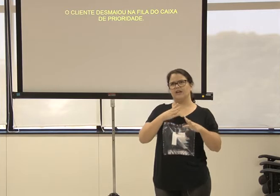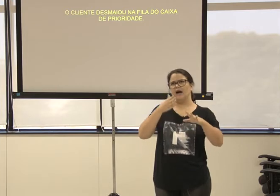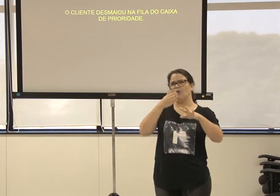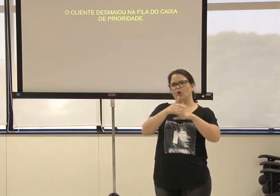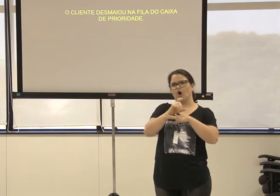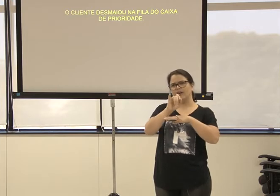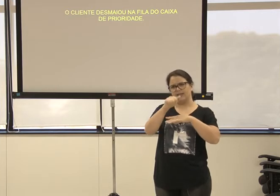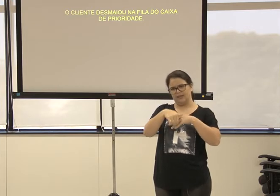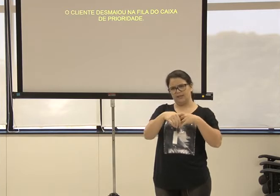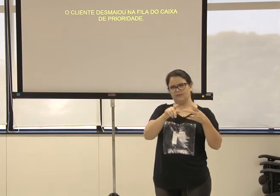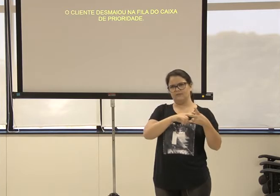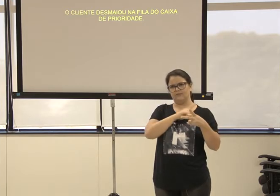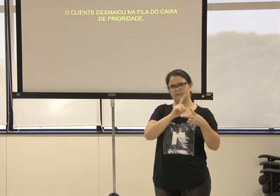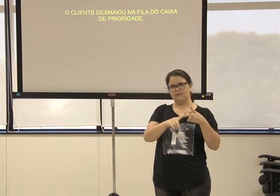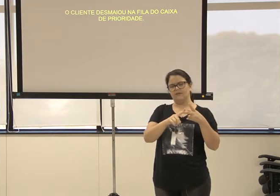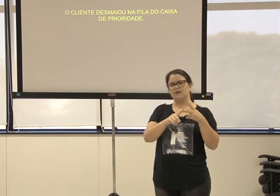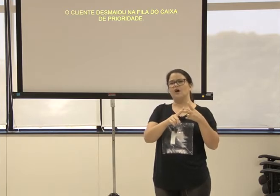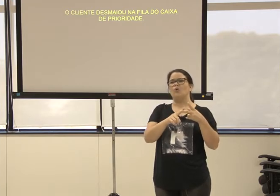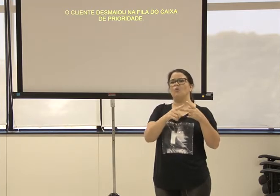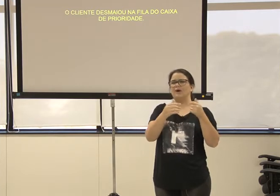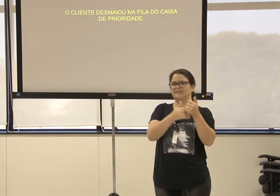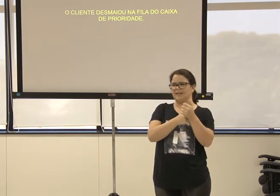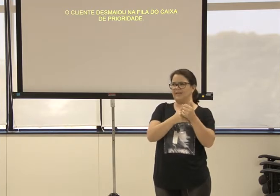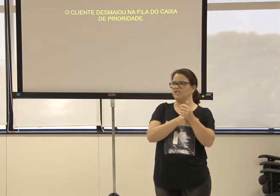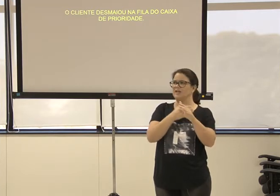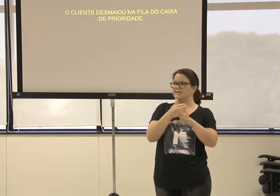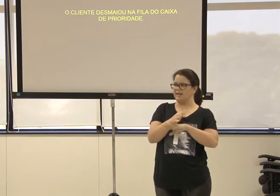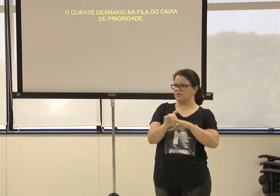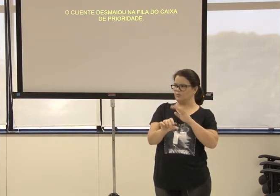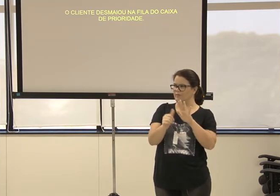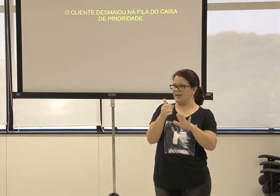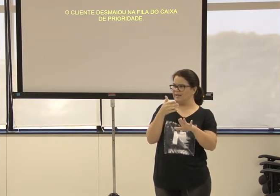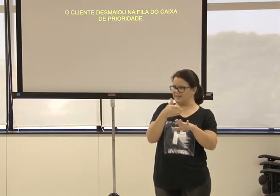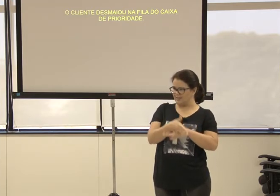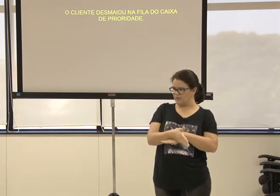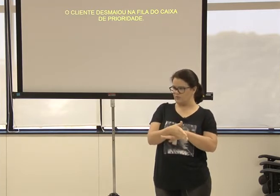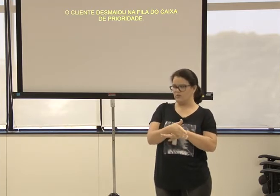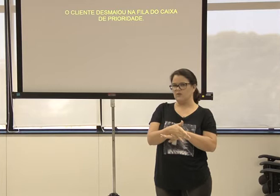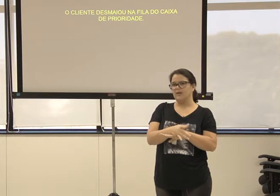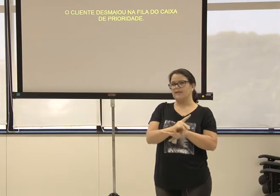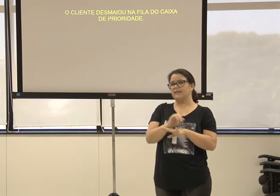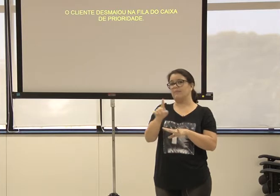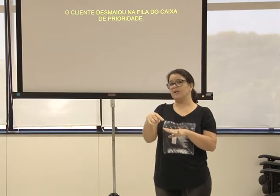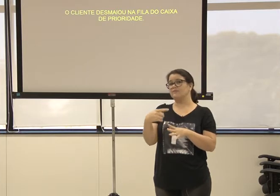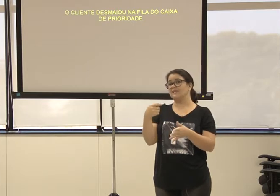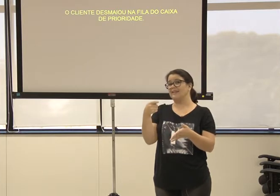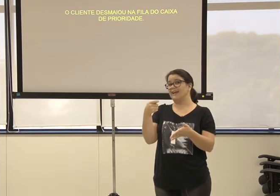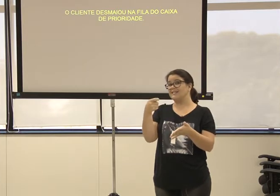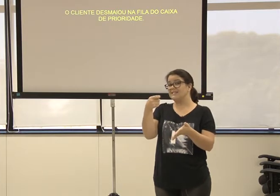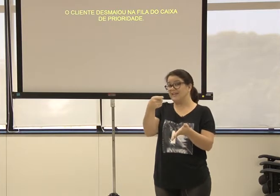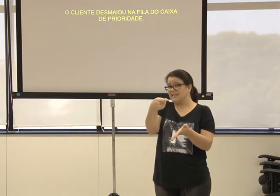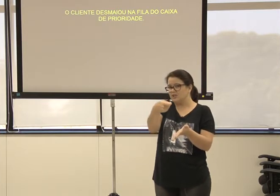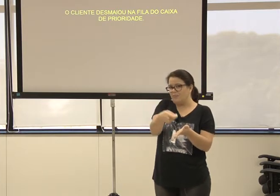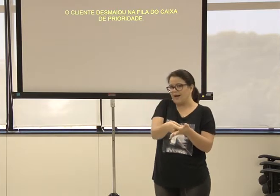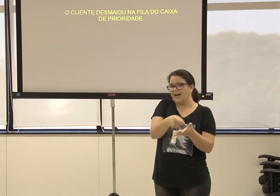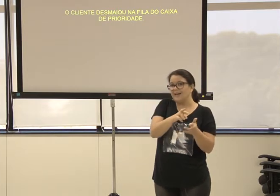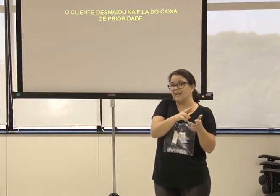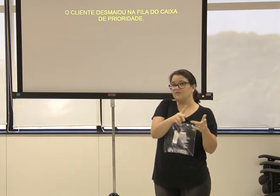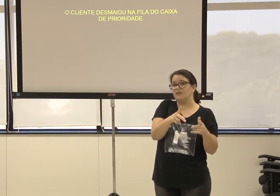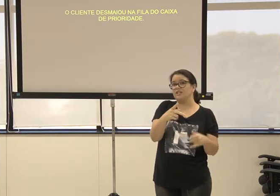o login, uma senha de acesso, do primeiro acesso. Depois você tem a senha de pagar, que é diferente da